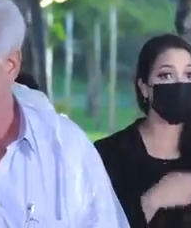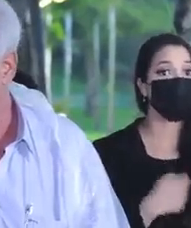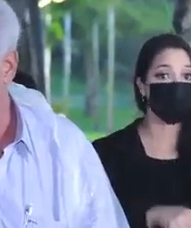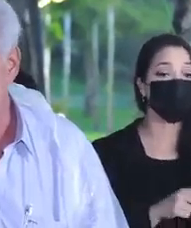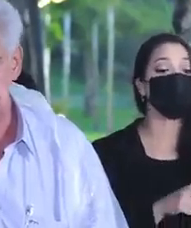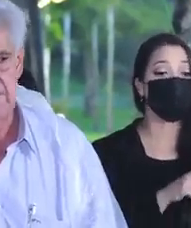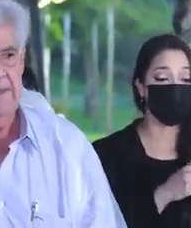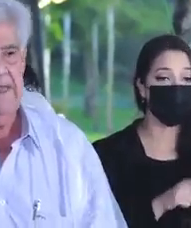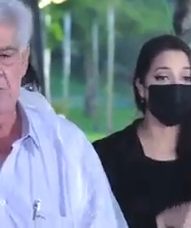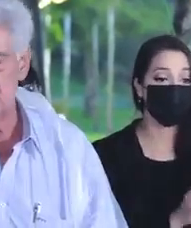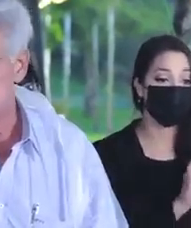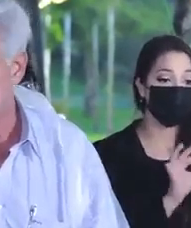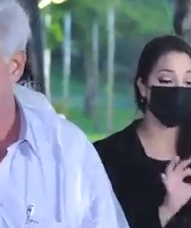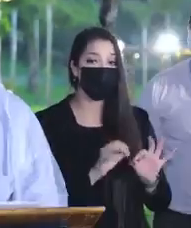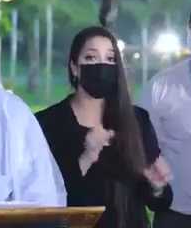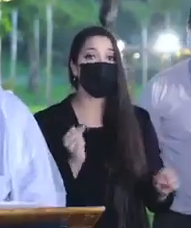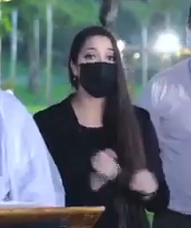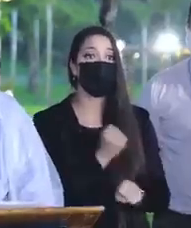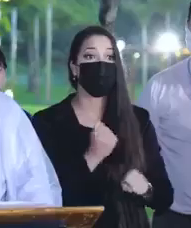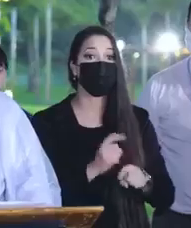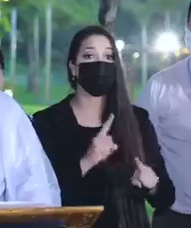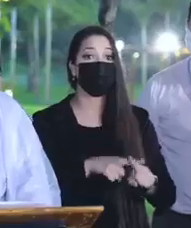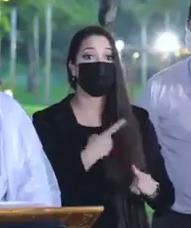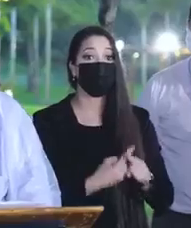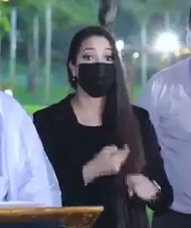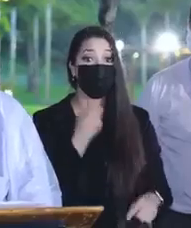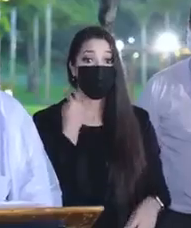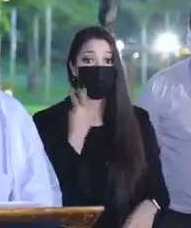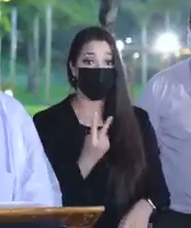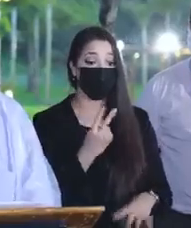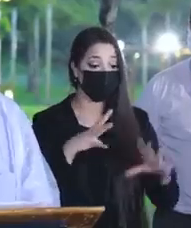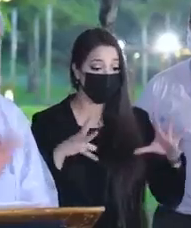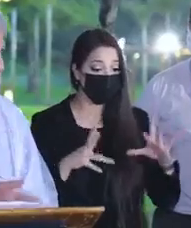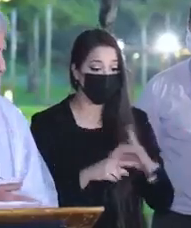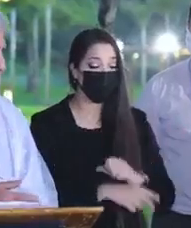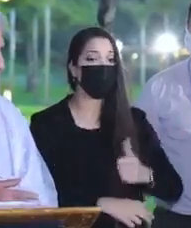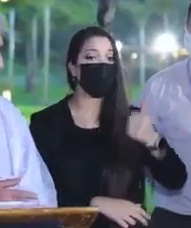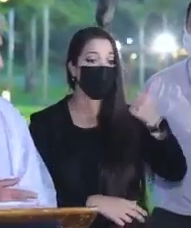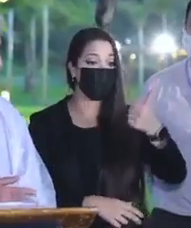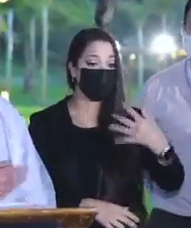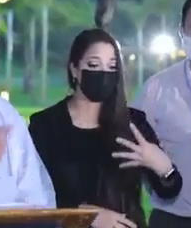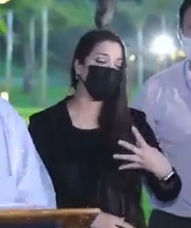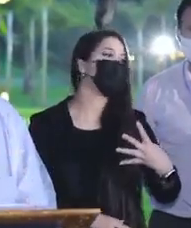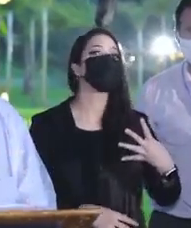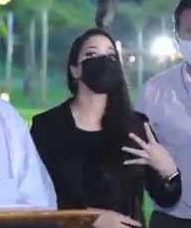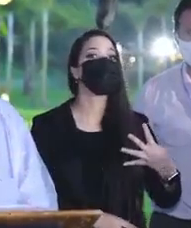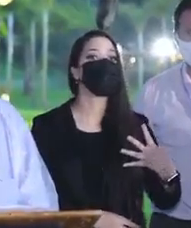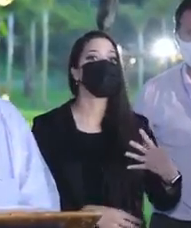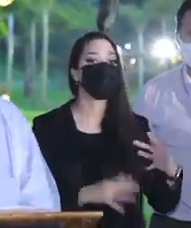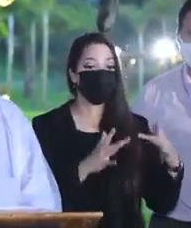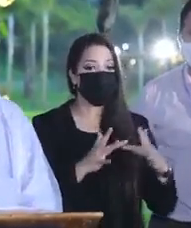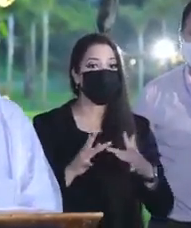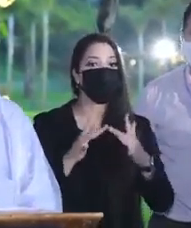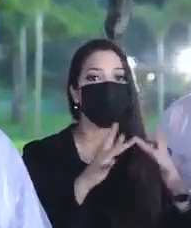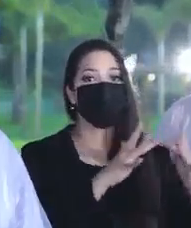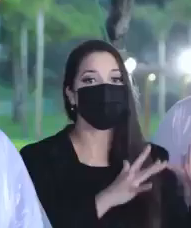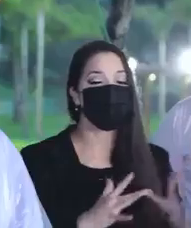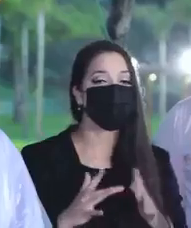de reforma e construir mais 2 reatores e fazer um canal de